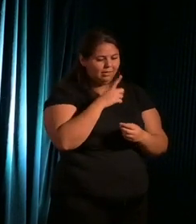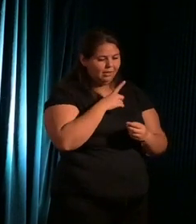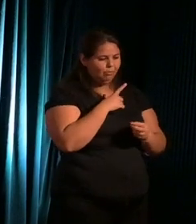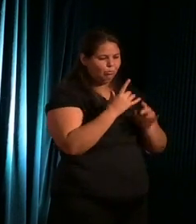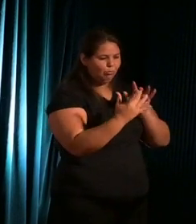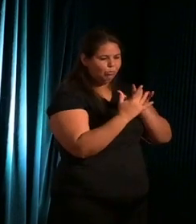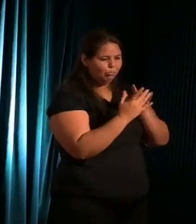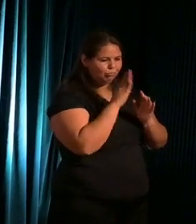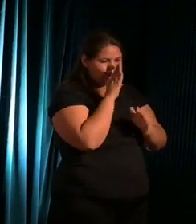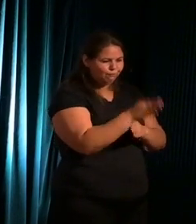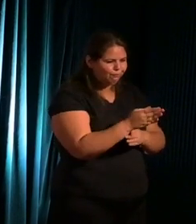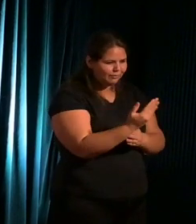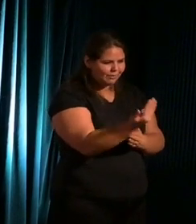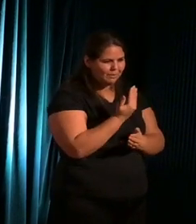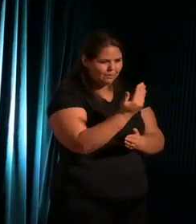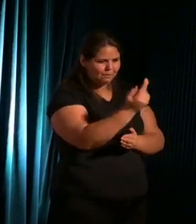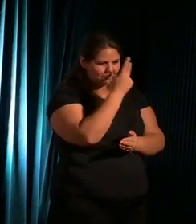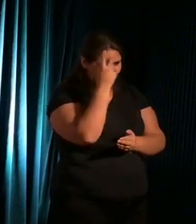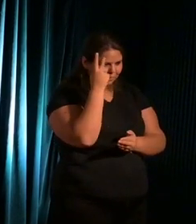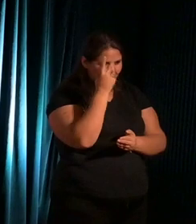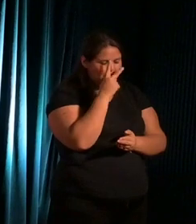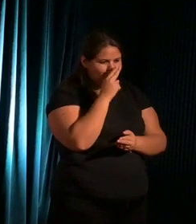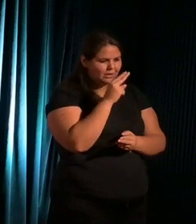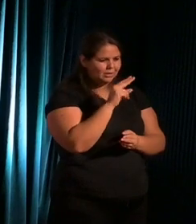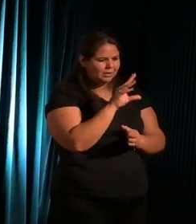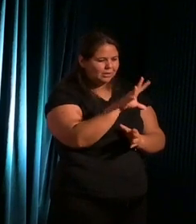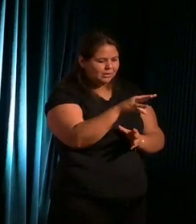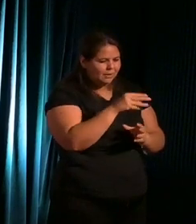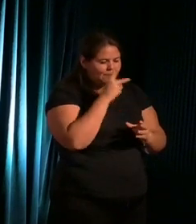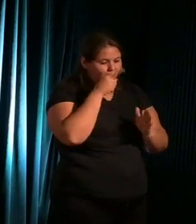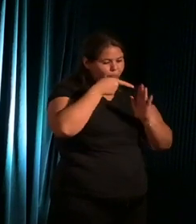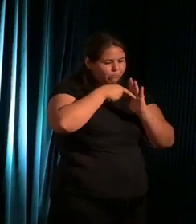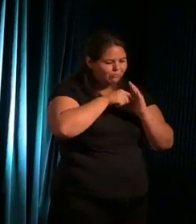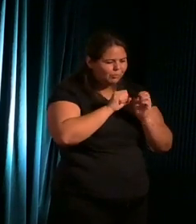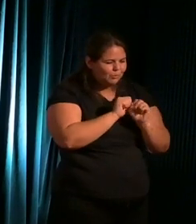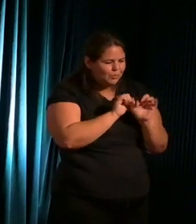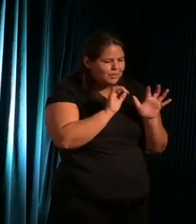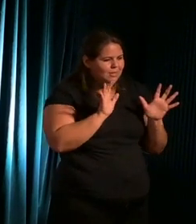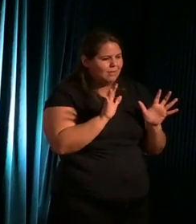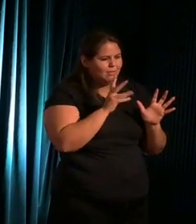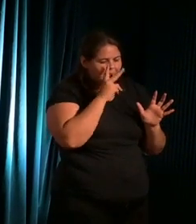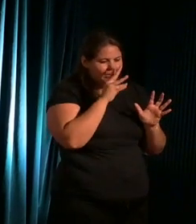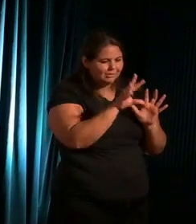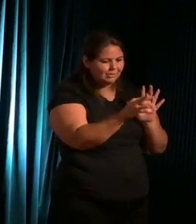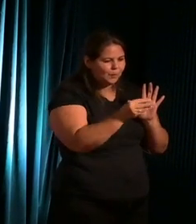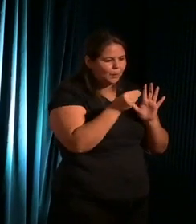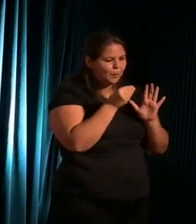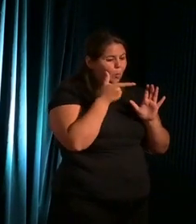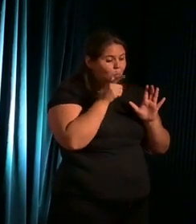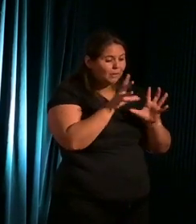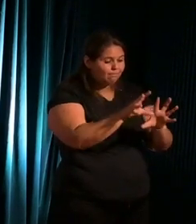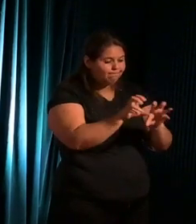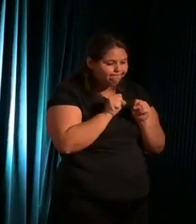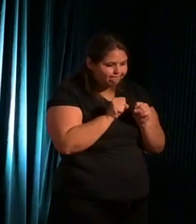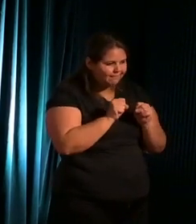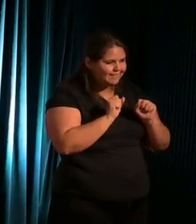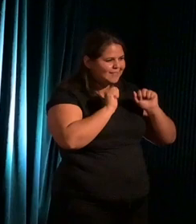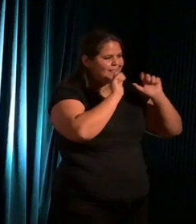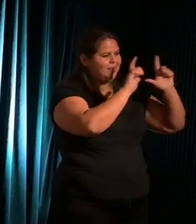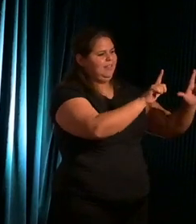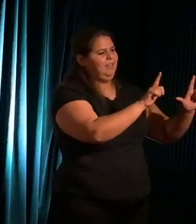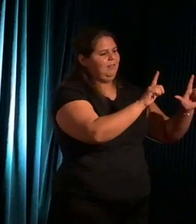nenhum momento negando a profundidade, né, a densidade e, diria,